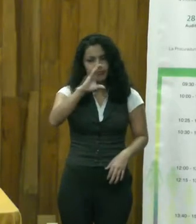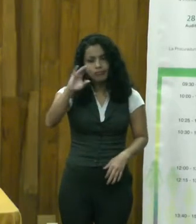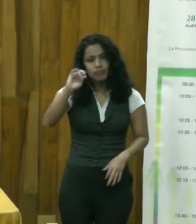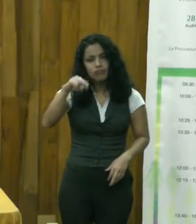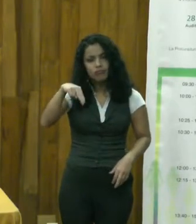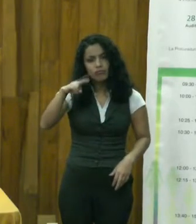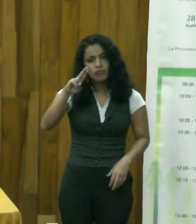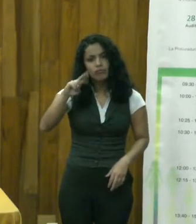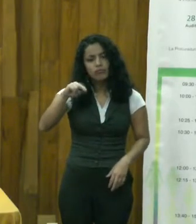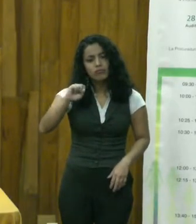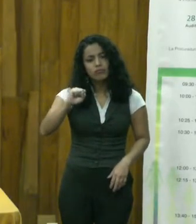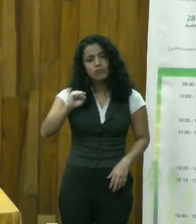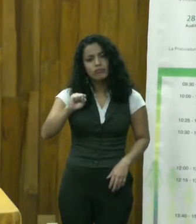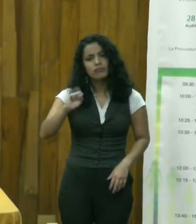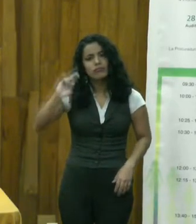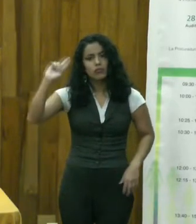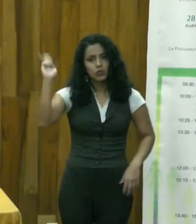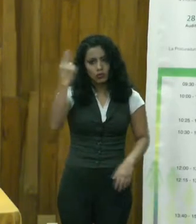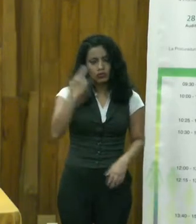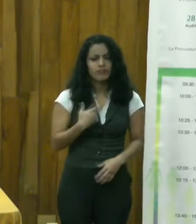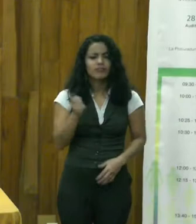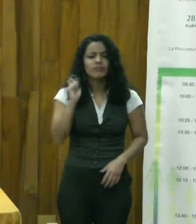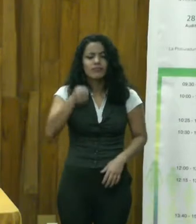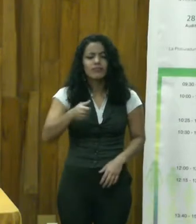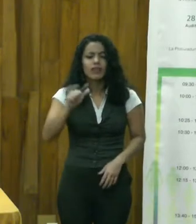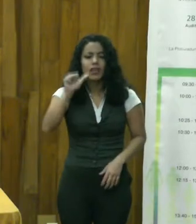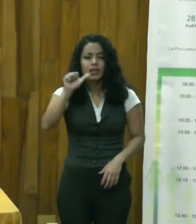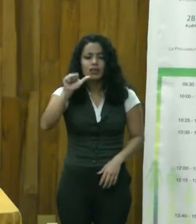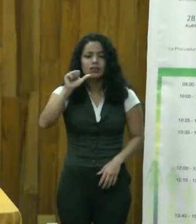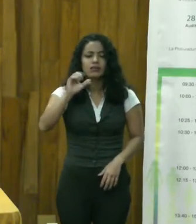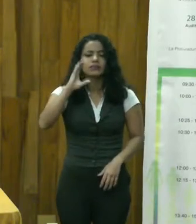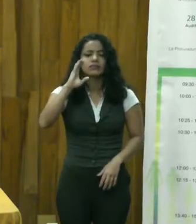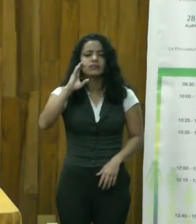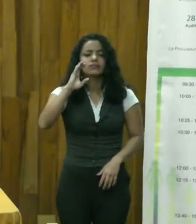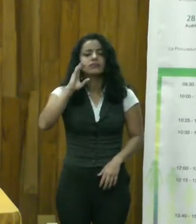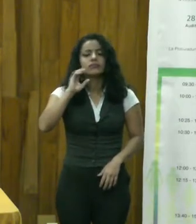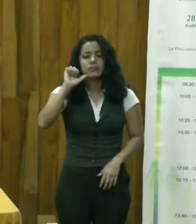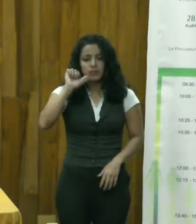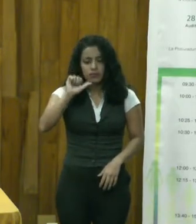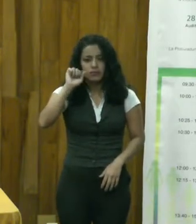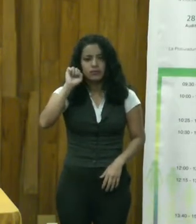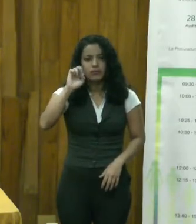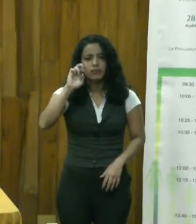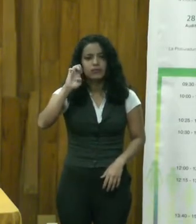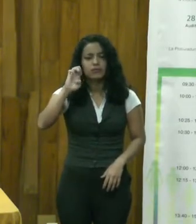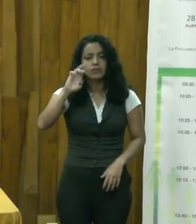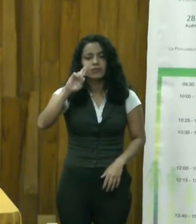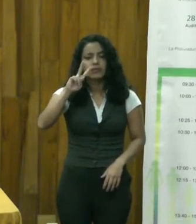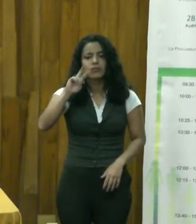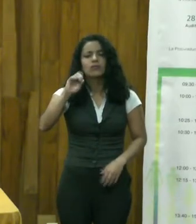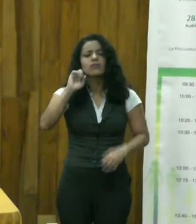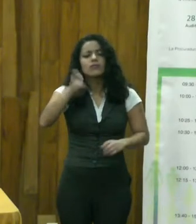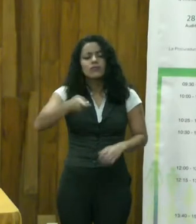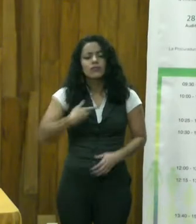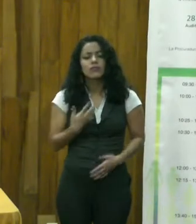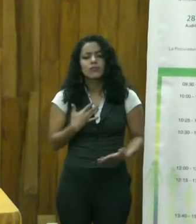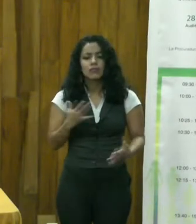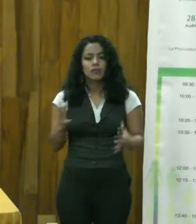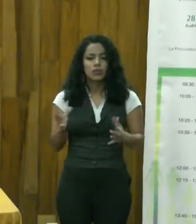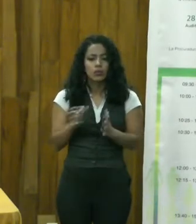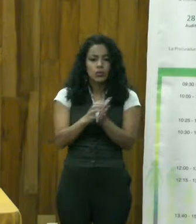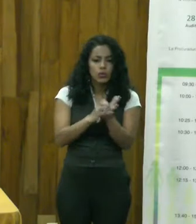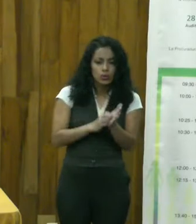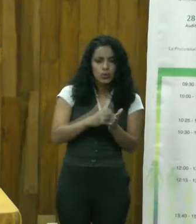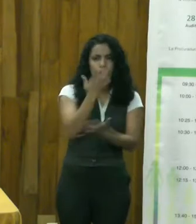clásico que son los acervos y los acervos universitarios las colecciones biológicas valen paleontológica